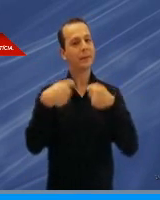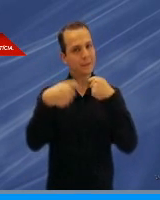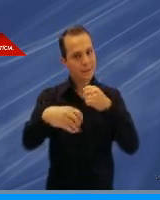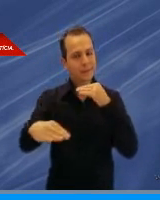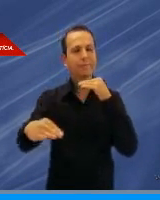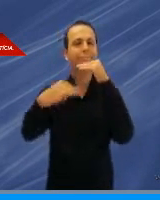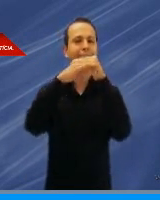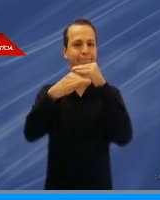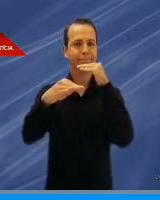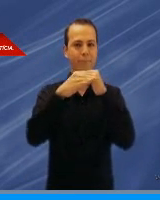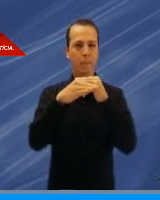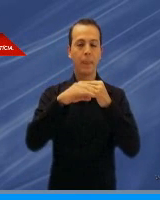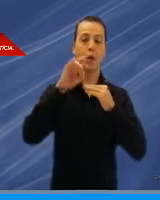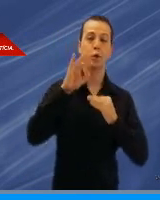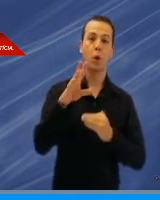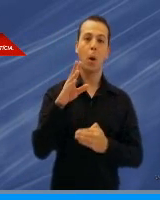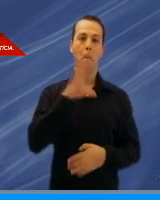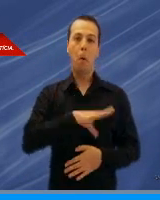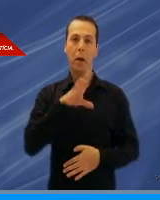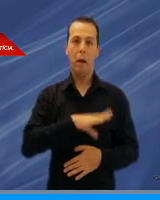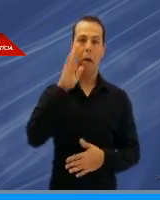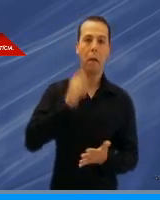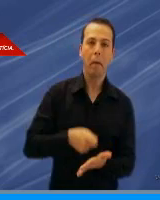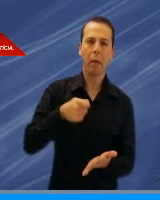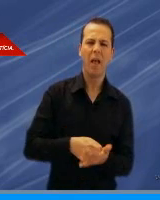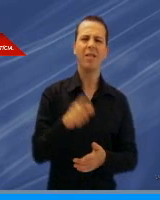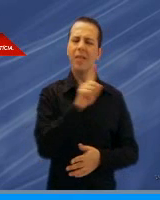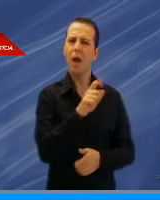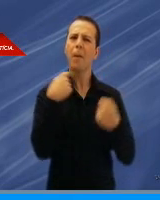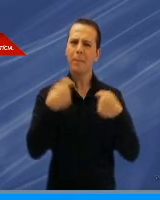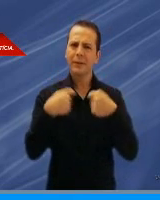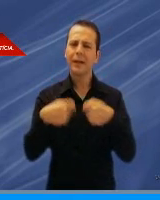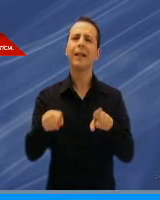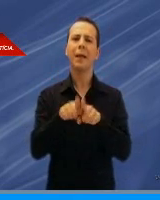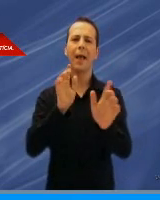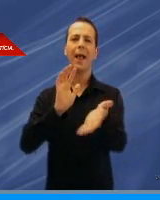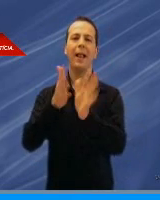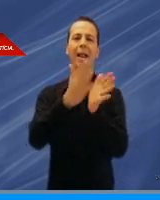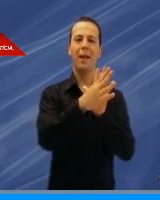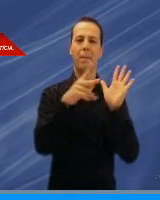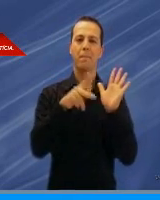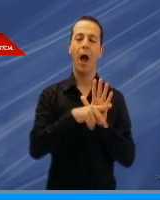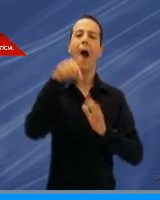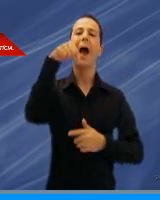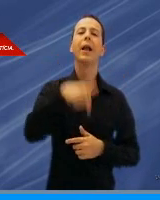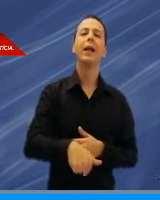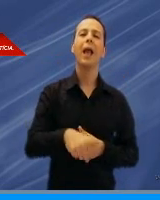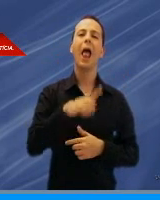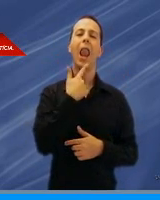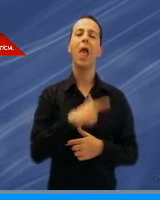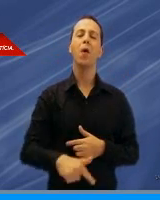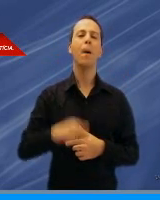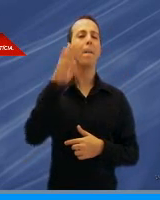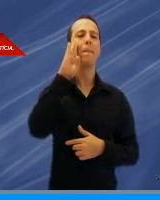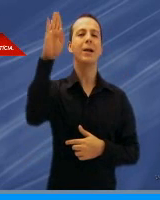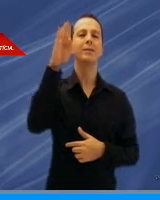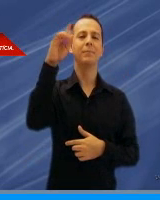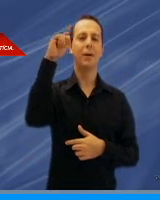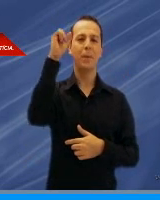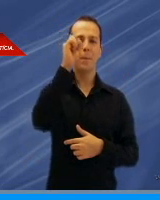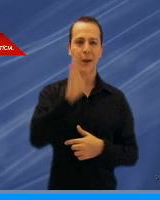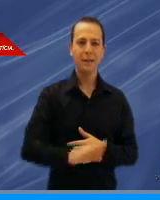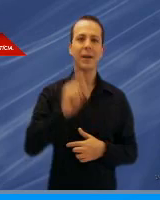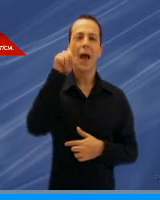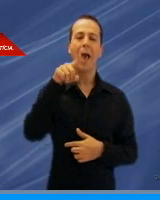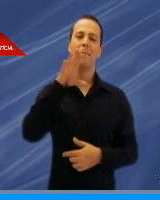termo para isso, porque, na verdade, a linguagem oficial no Brasil, ou seja, todo mundo fala português.